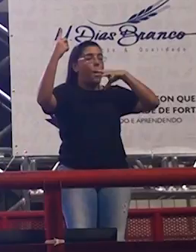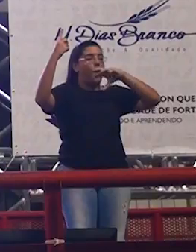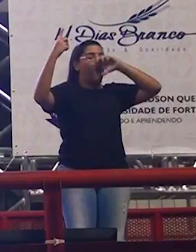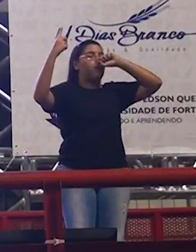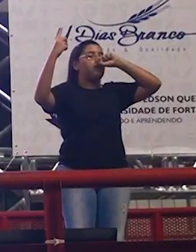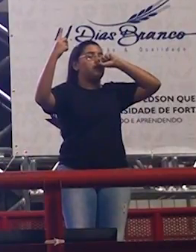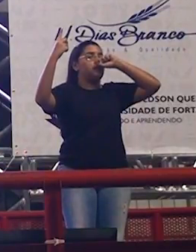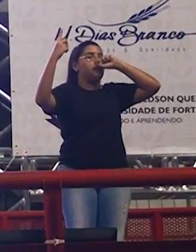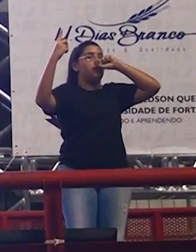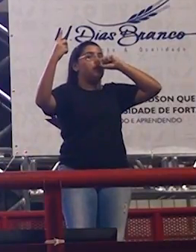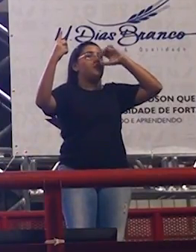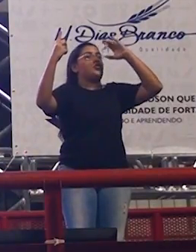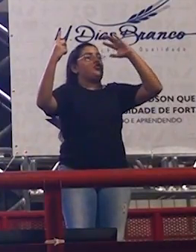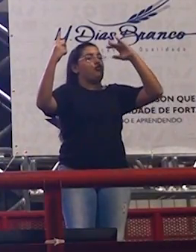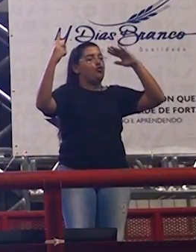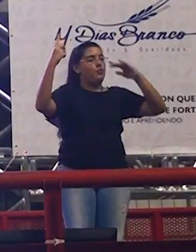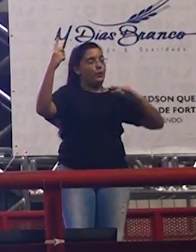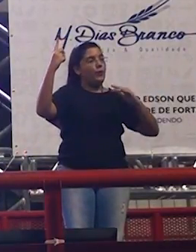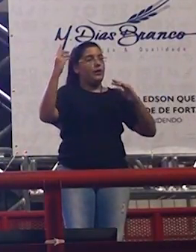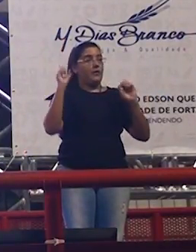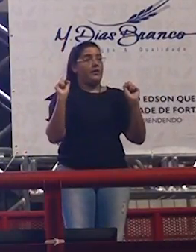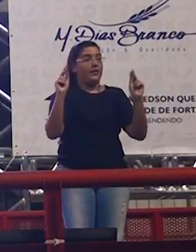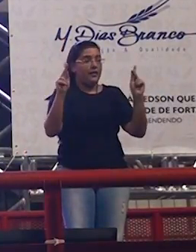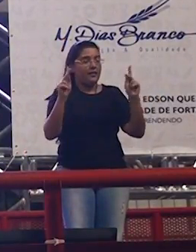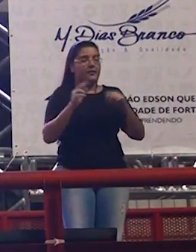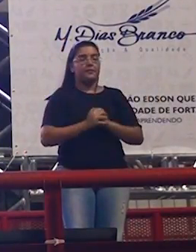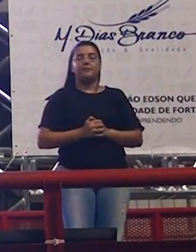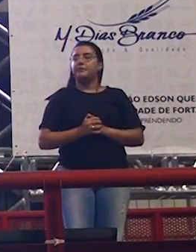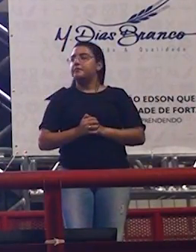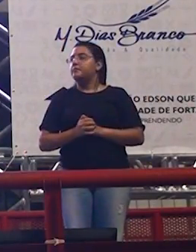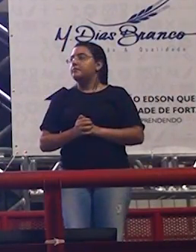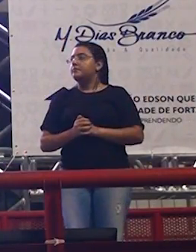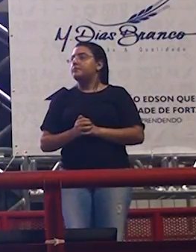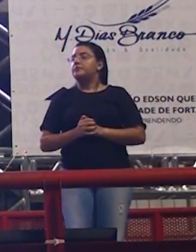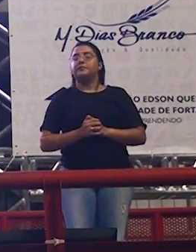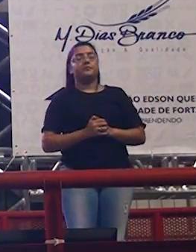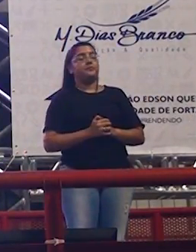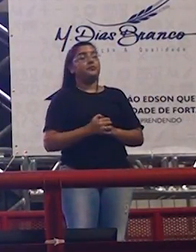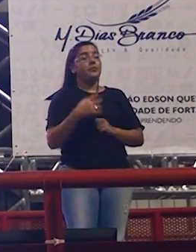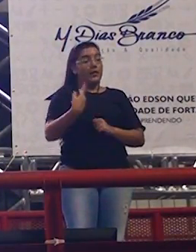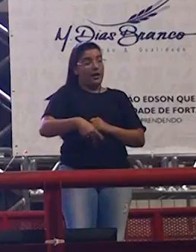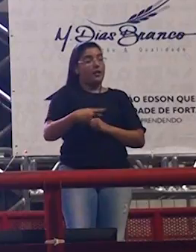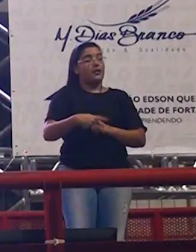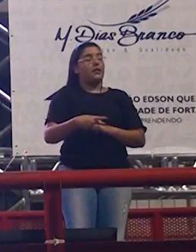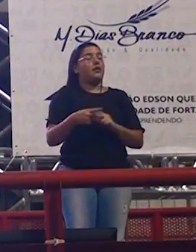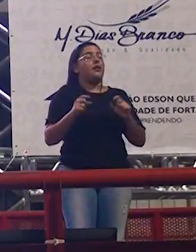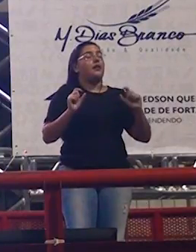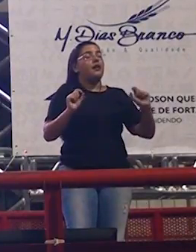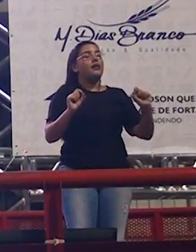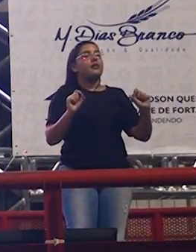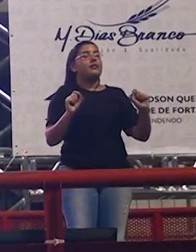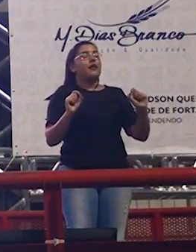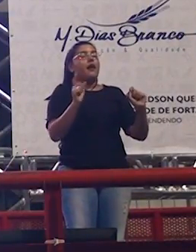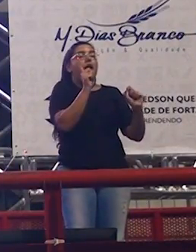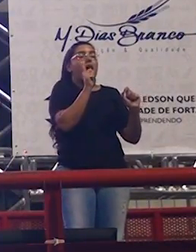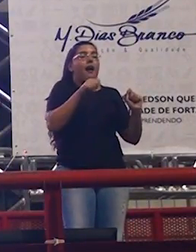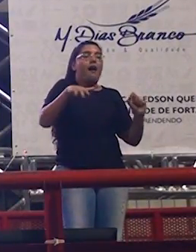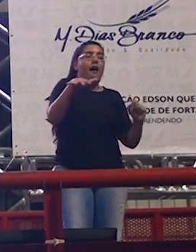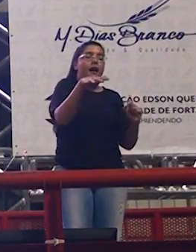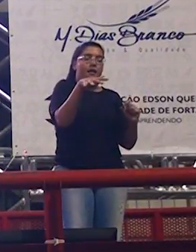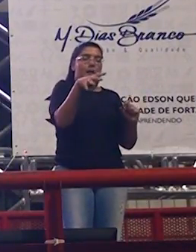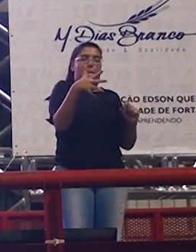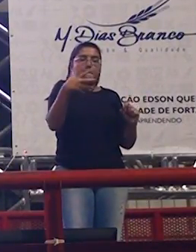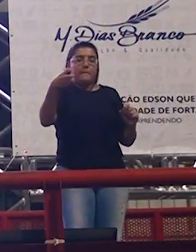torna rarefeito, certo? O ar se desloca das áreas de alta pressão, nas